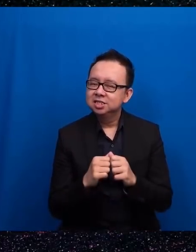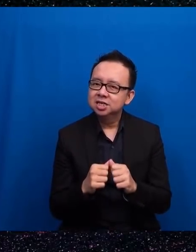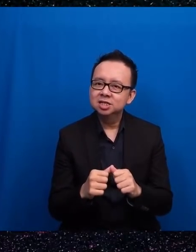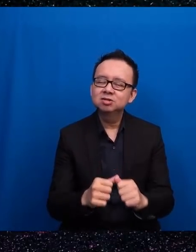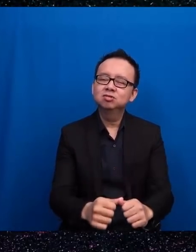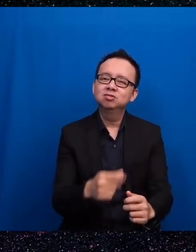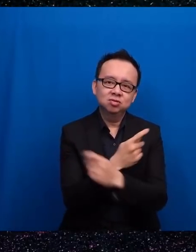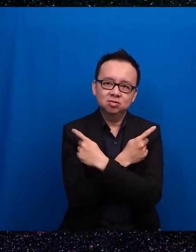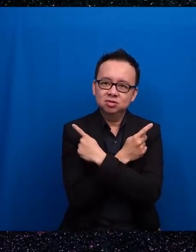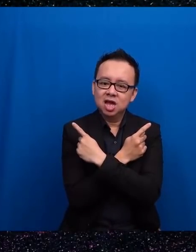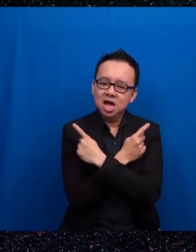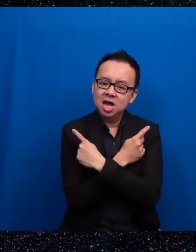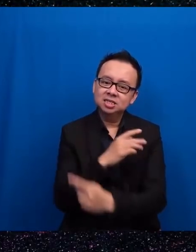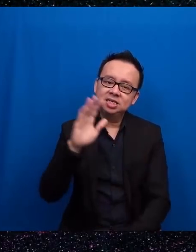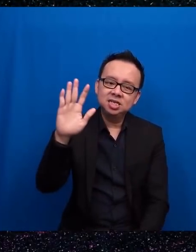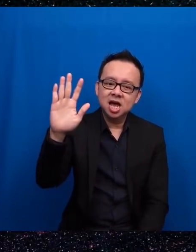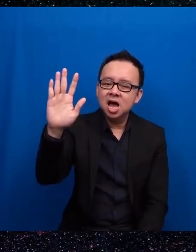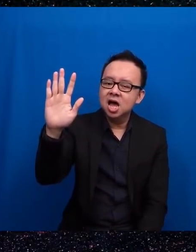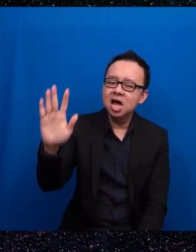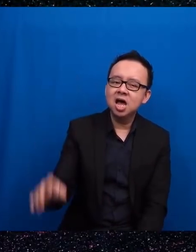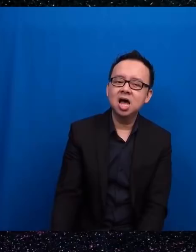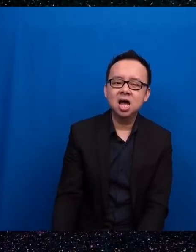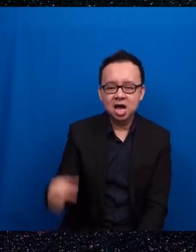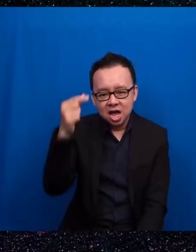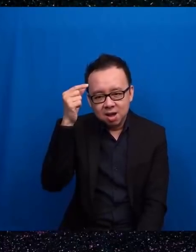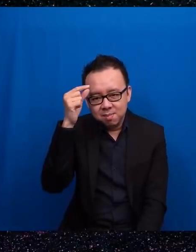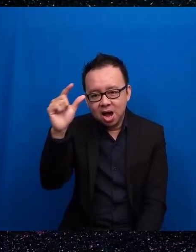sediakan seturut kasih-Nya